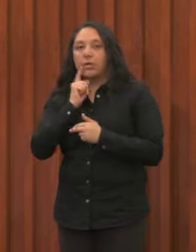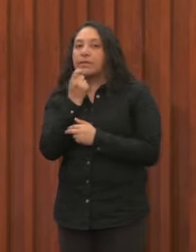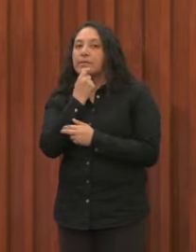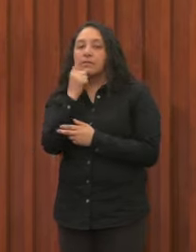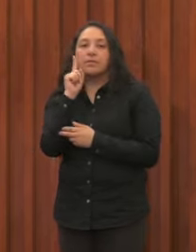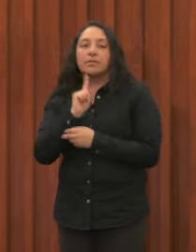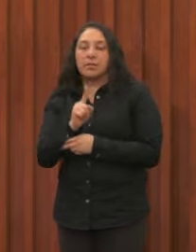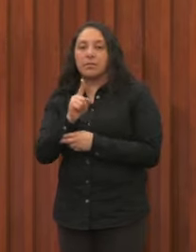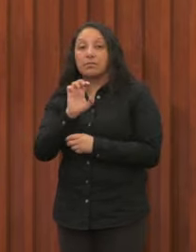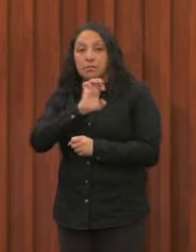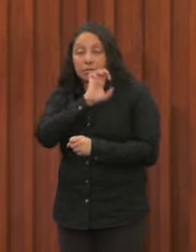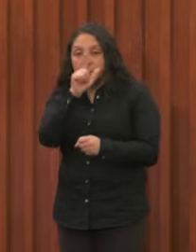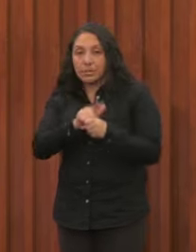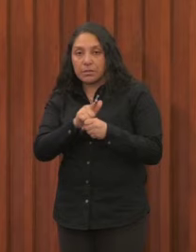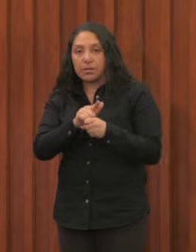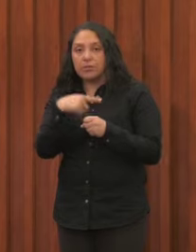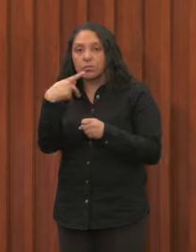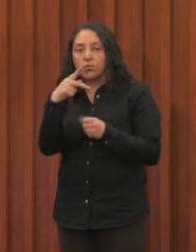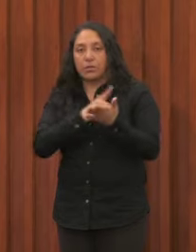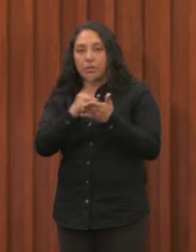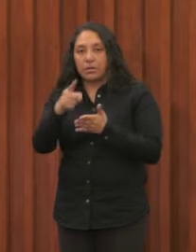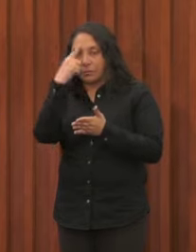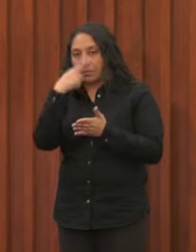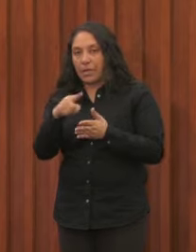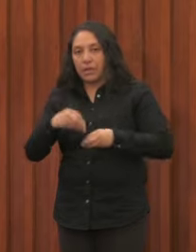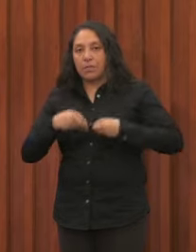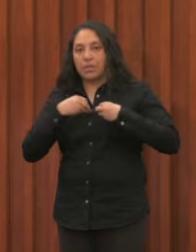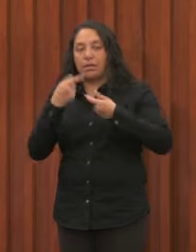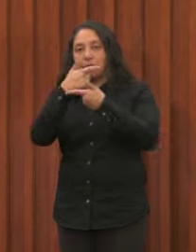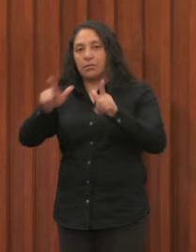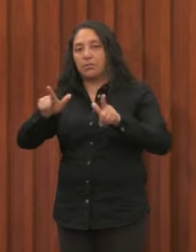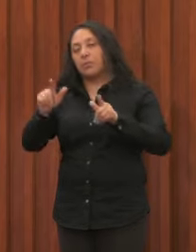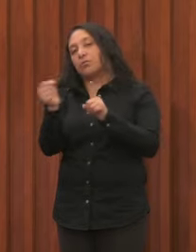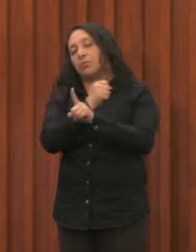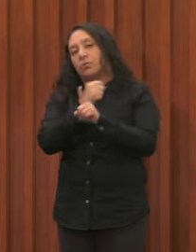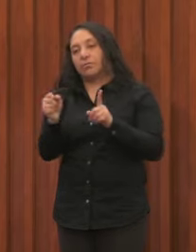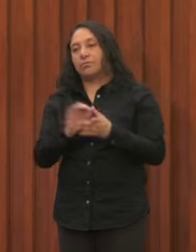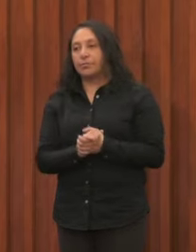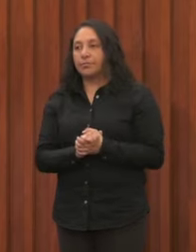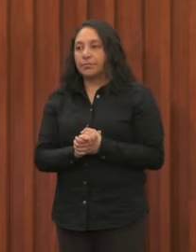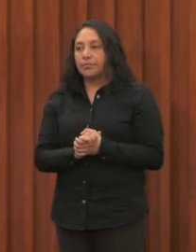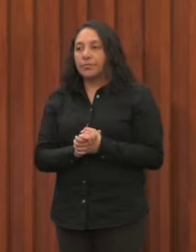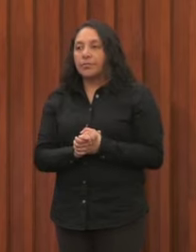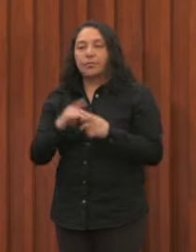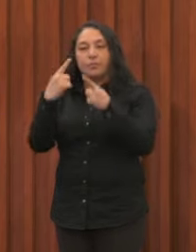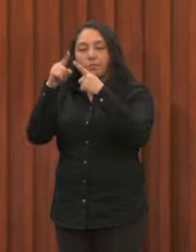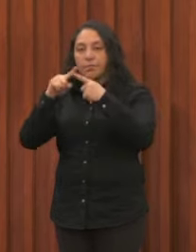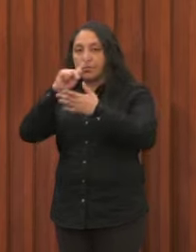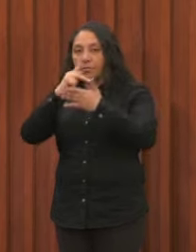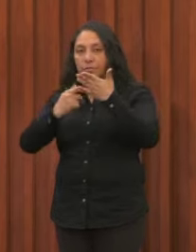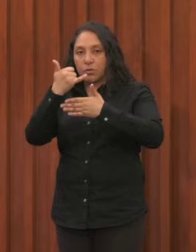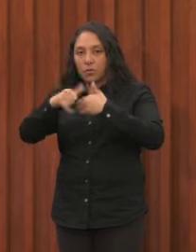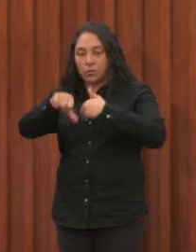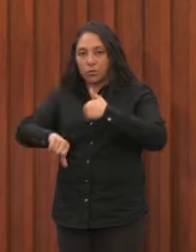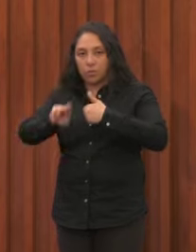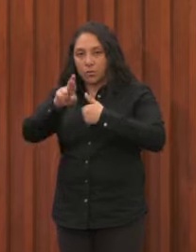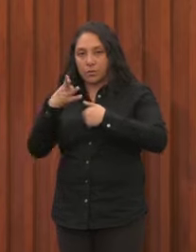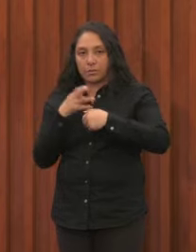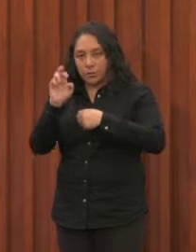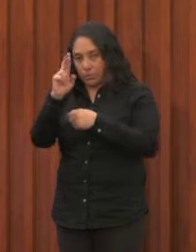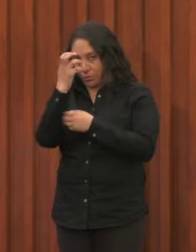niñas, en particular su derecho a una vida libre de violencia. Los proyectos que hoy reciben este